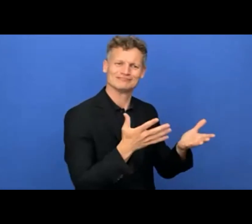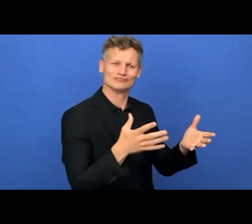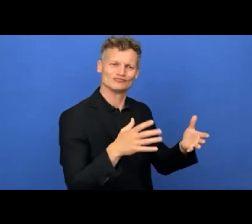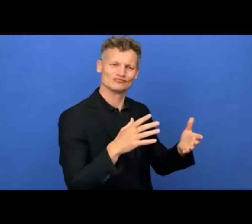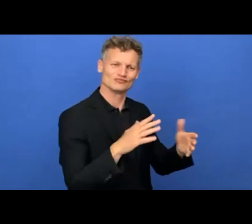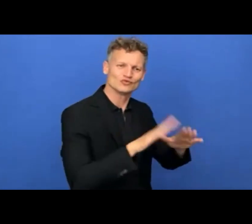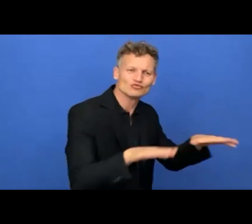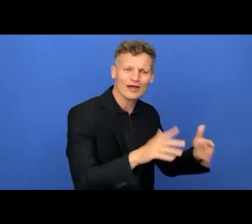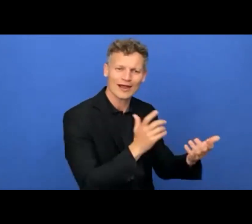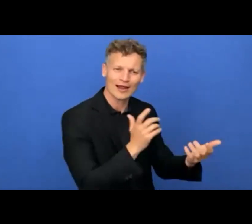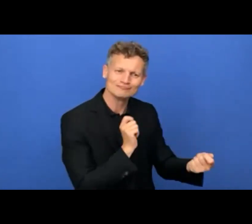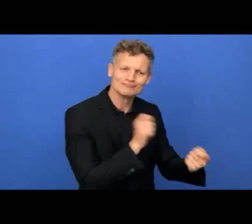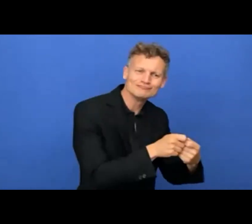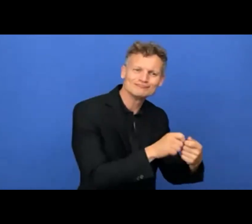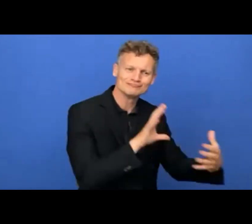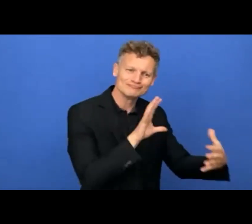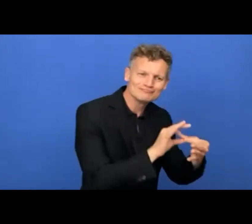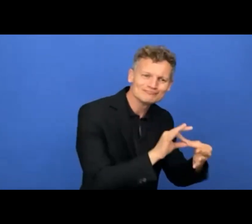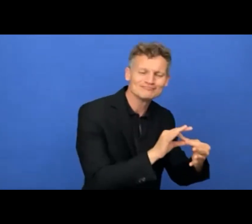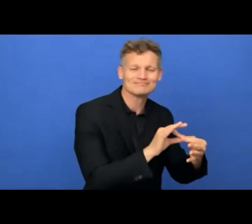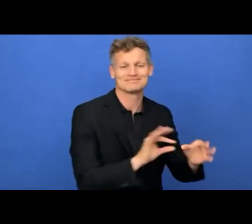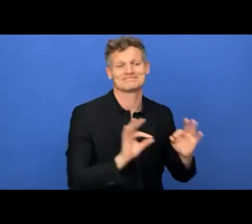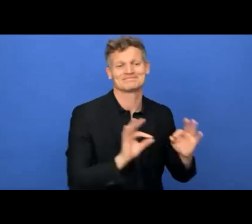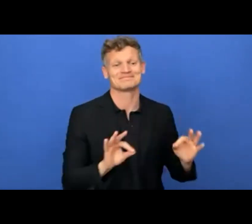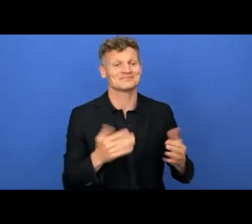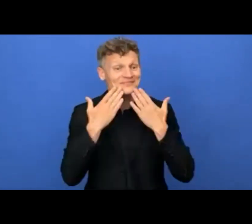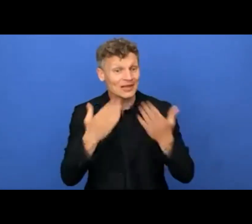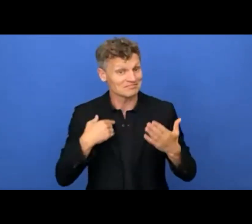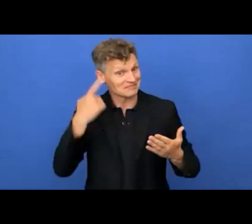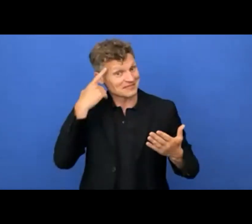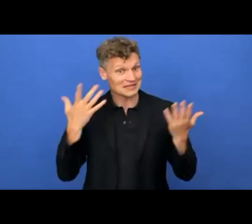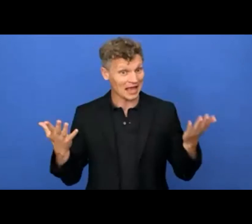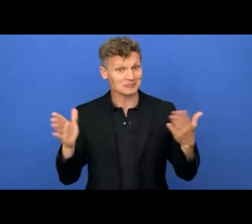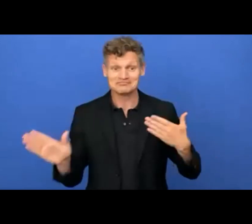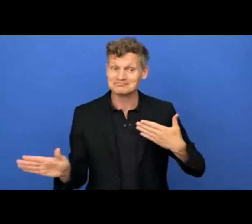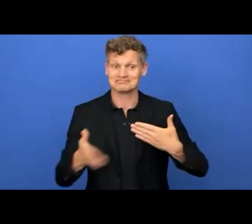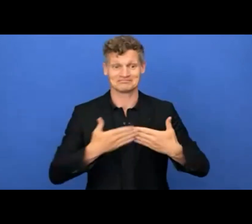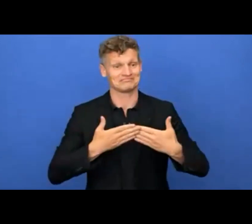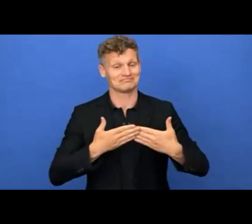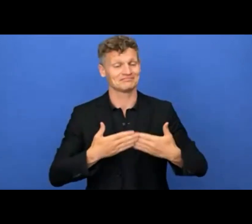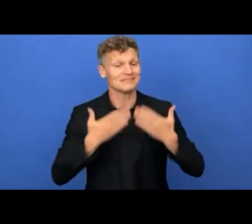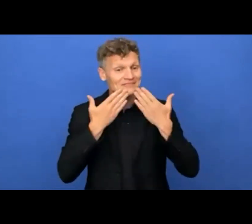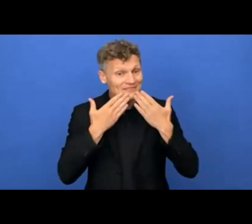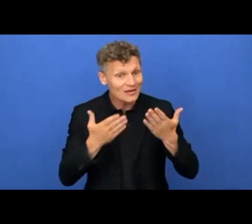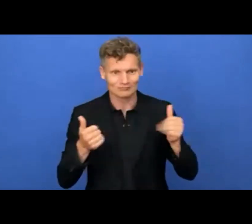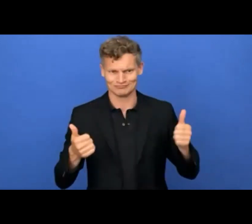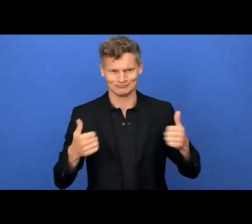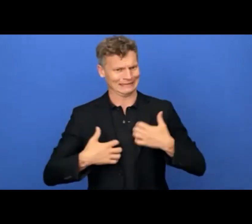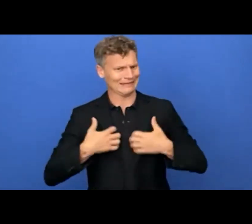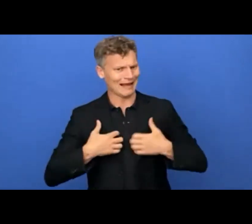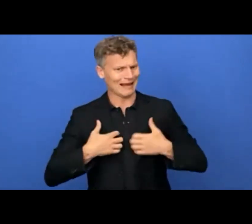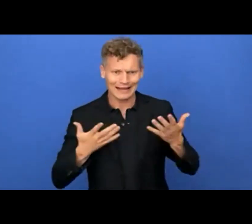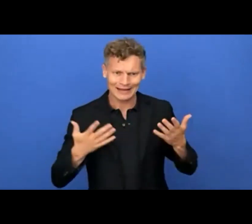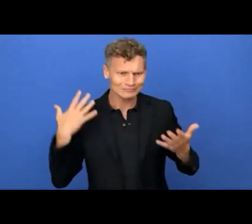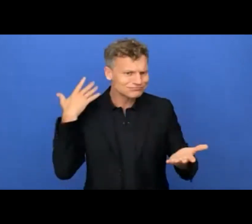service des enfants, avec les enfants, pour les enfants. Merci infiniment. Pour moi, ceci clôt un dialogue qui a été très